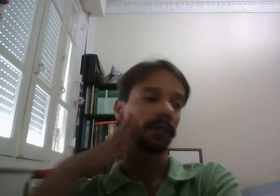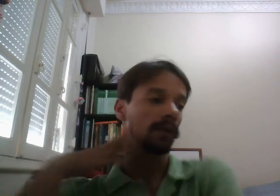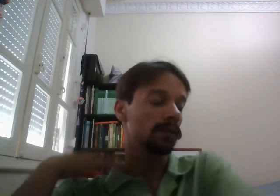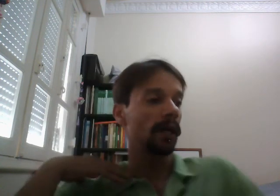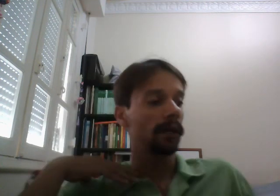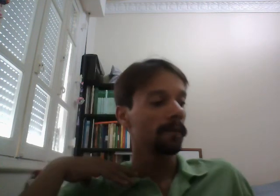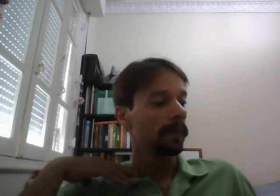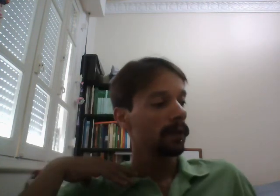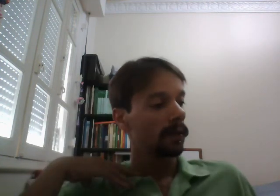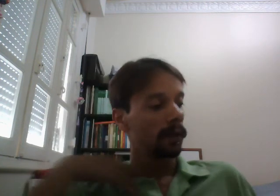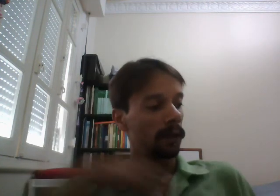você consegue